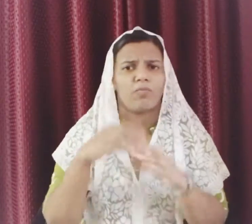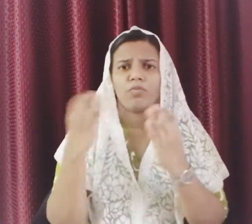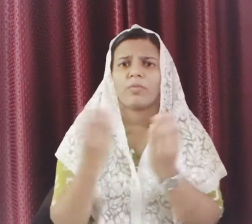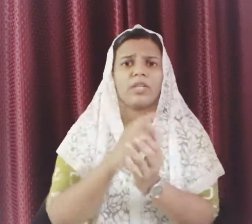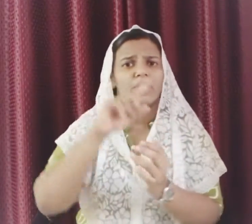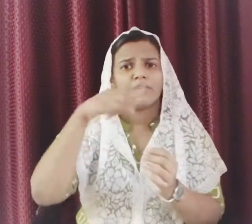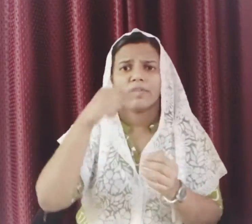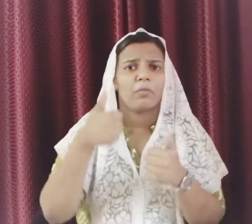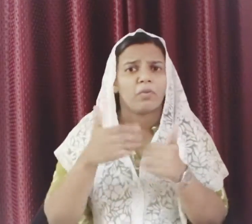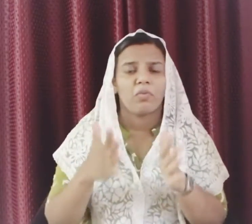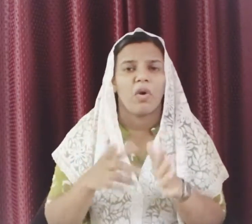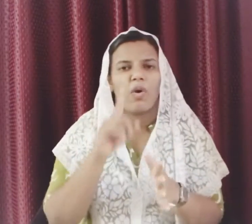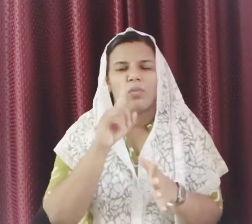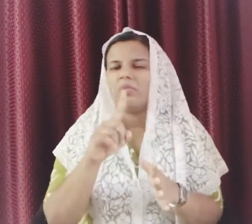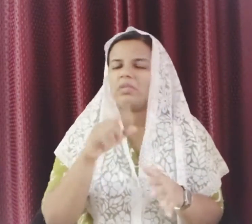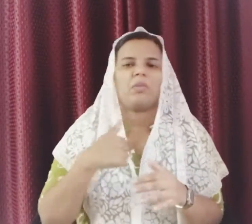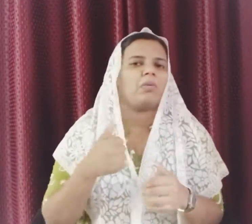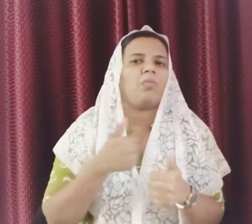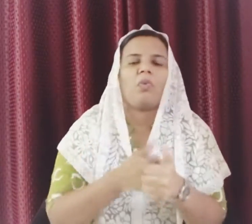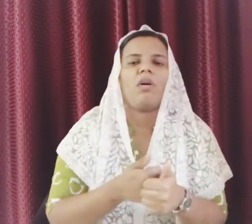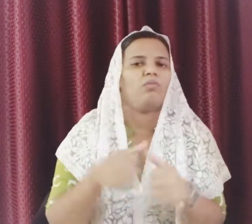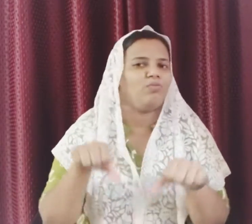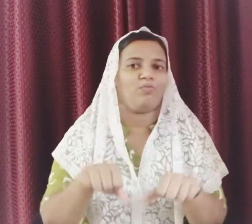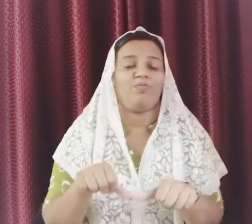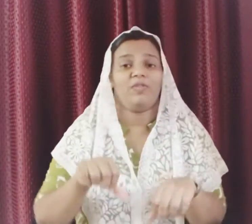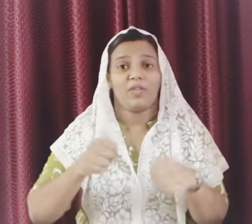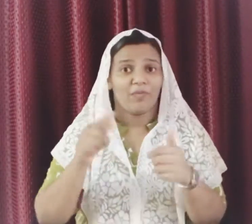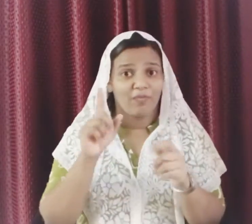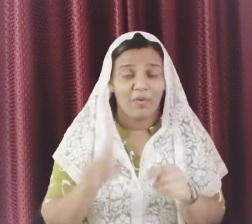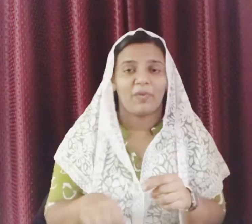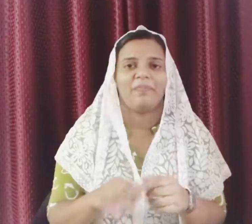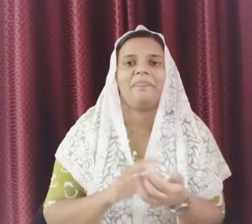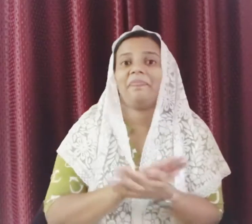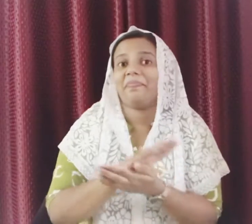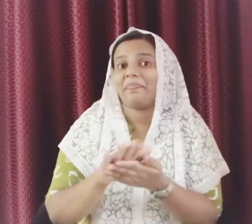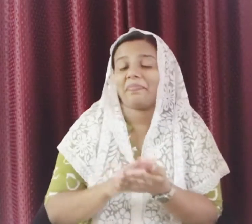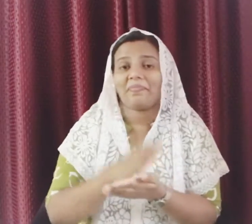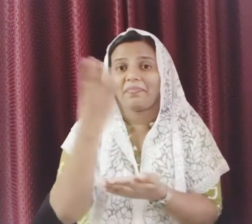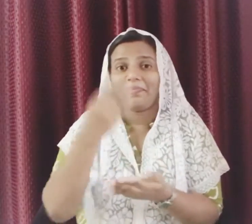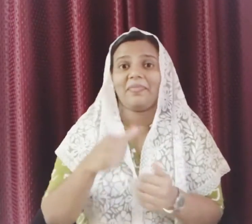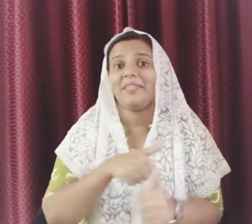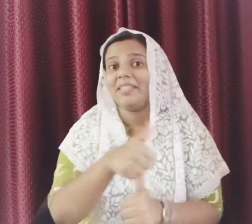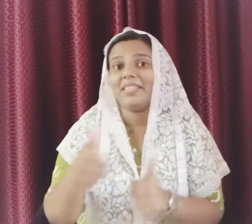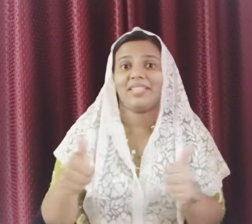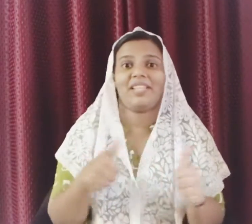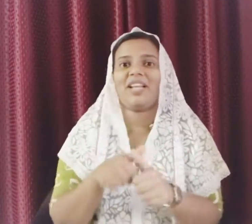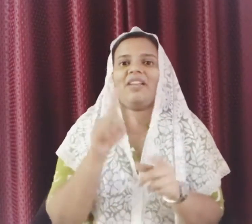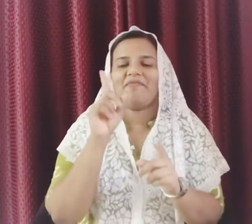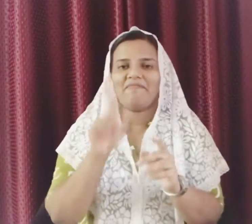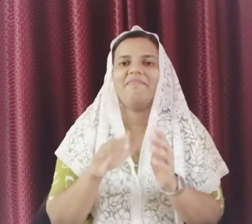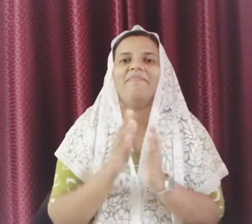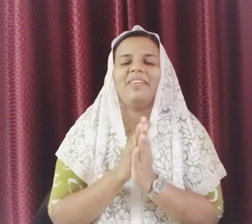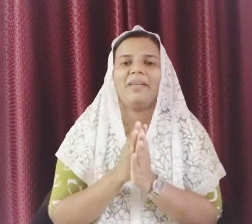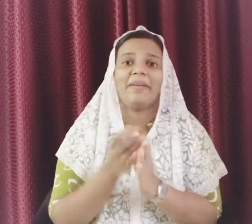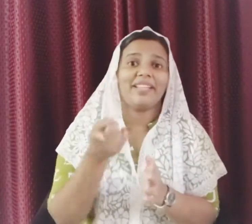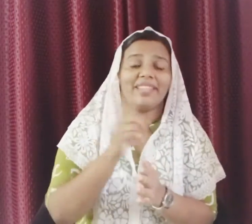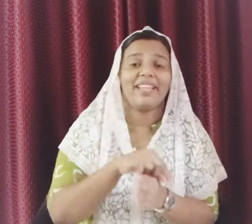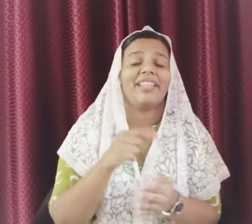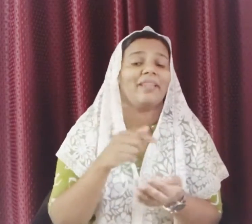തനിച്ച് ജീവിച്ചാൽ നമുക്ക് ജയിക്കാൻ കഴിയത്തില്ല. എന്നാൽ പരിശുദ്ധാത്മാവിൻ്റെ കൂട്ടായ്മയിൽ നമ്മൾ ജീവിക്കണം. ഇന്നലെ നമ്മൾ കേട്ടു, നമ്മുടെ